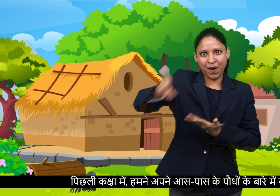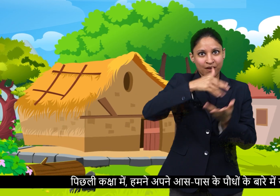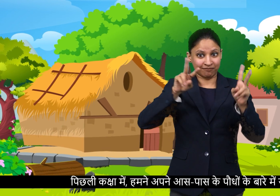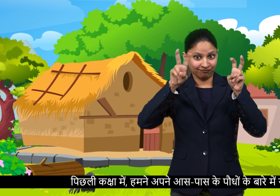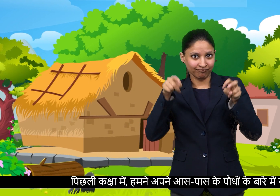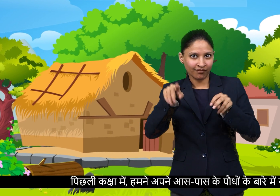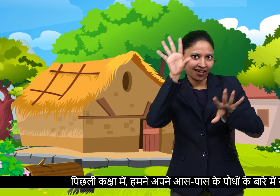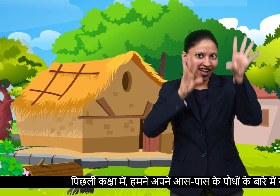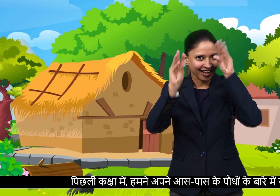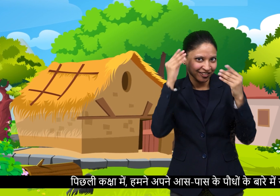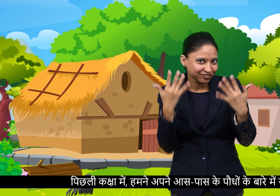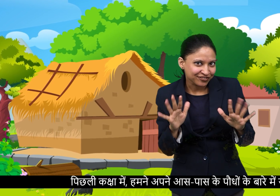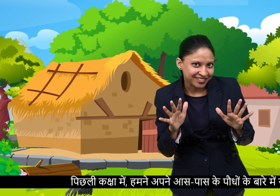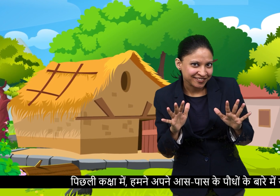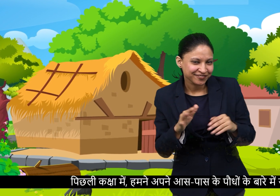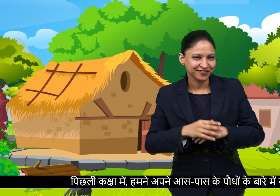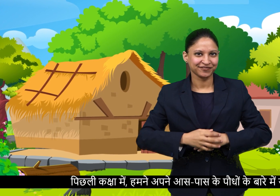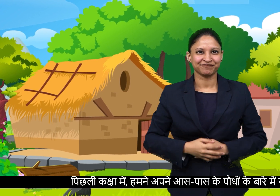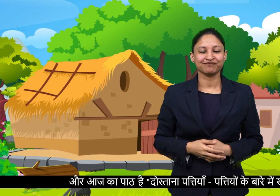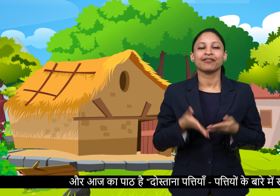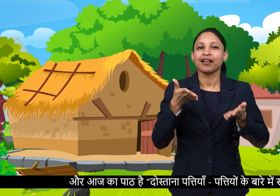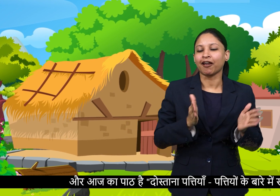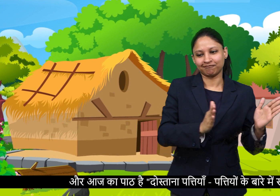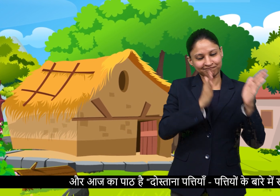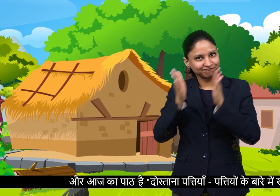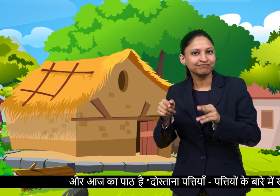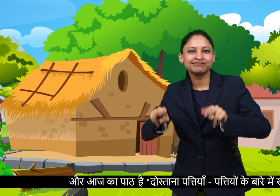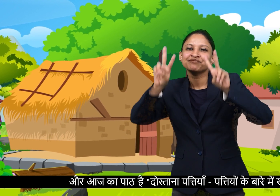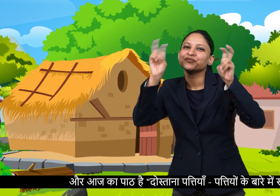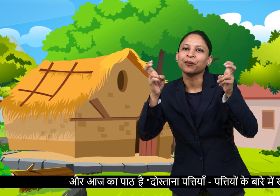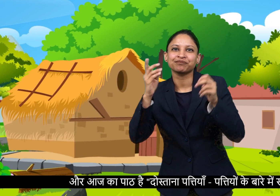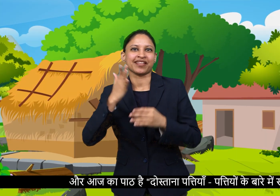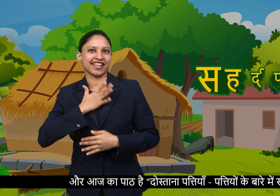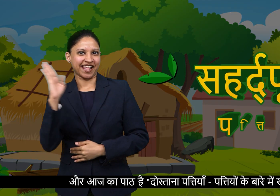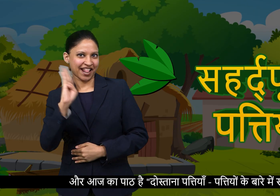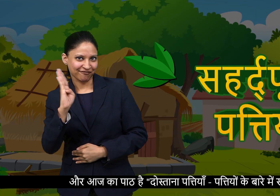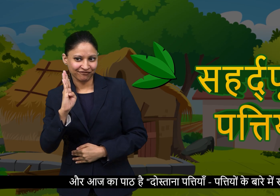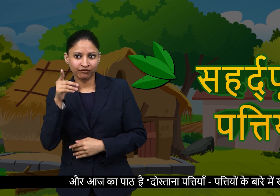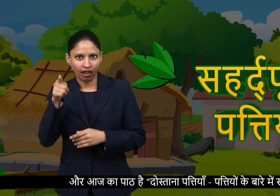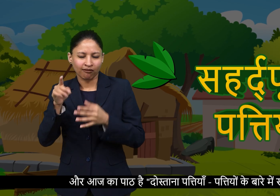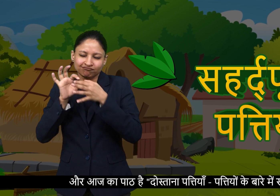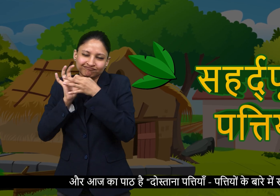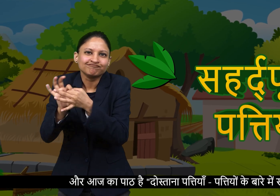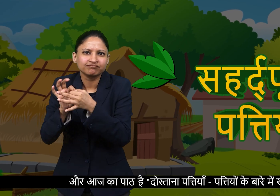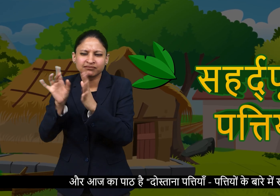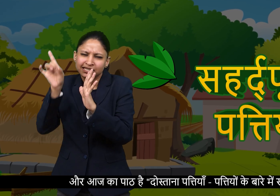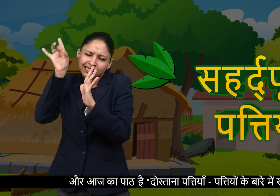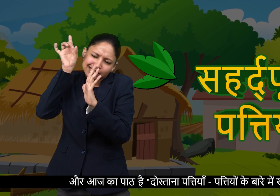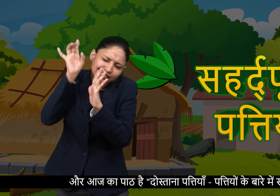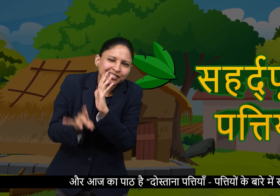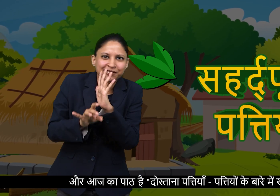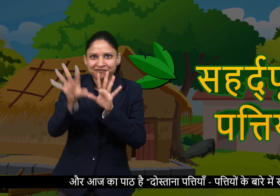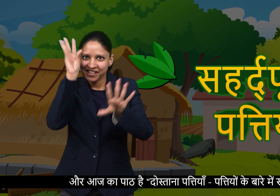के पौधों के बारे में सीखा था और आज का पाठ है दोस्ताना पत्तियों के बारे में सब कुछ।